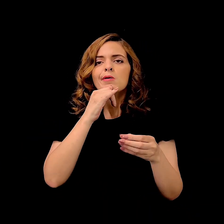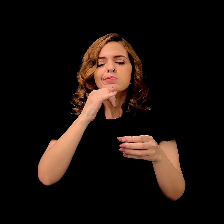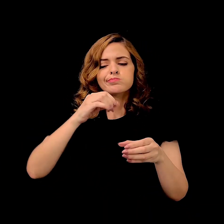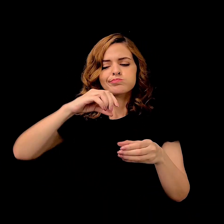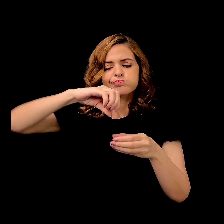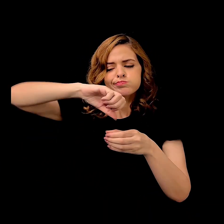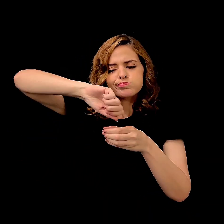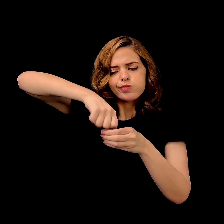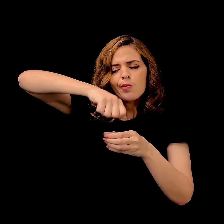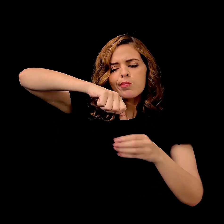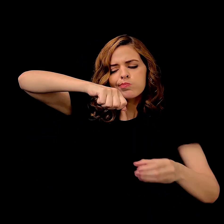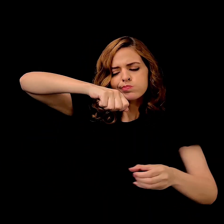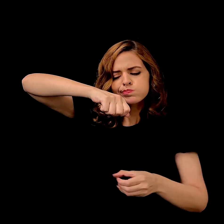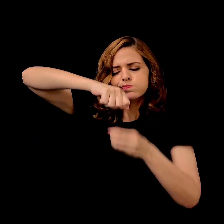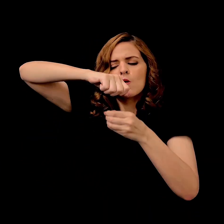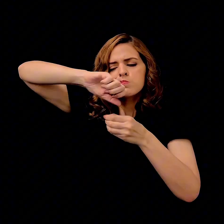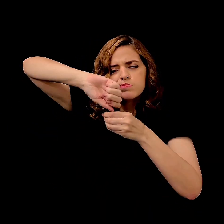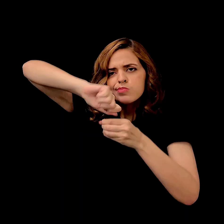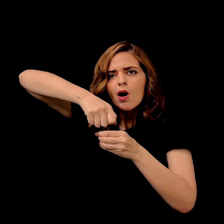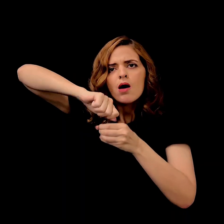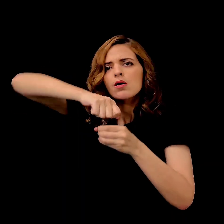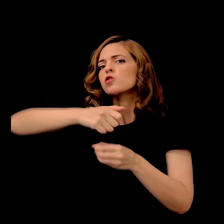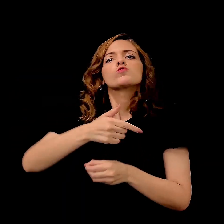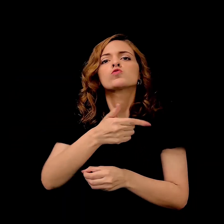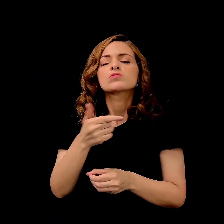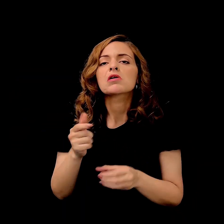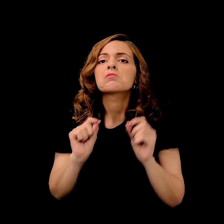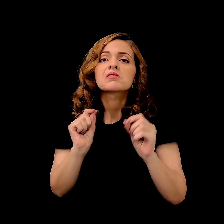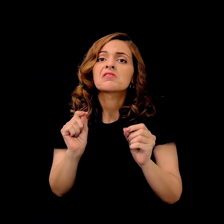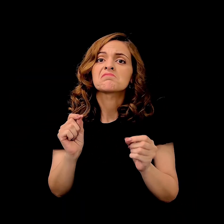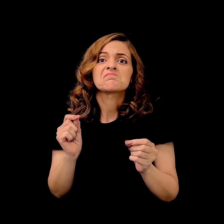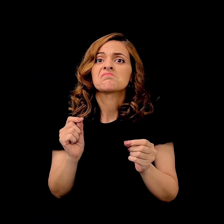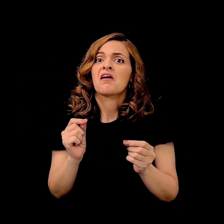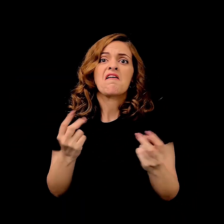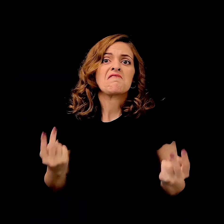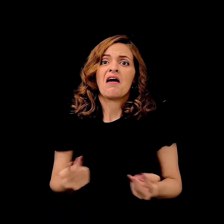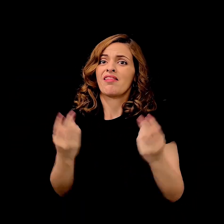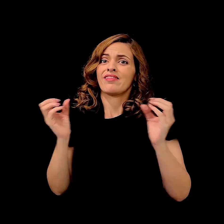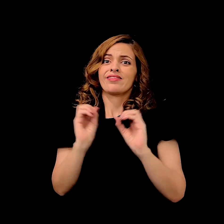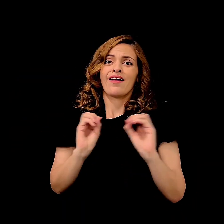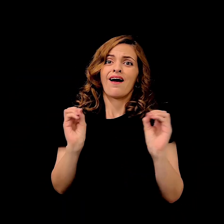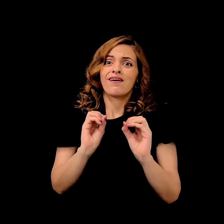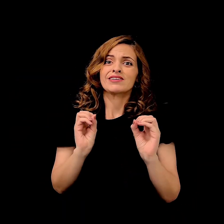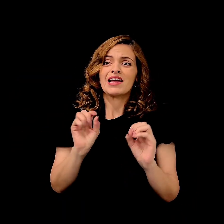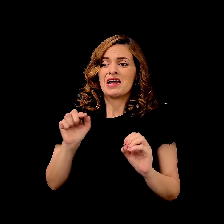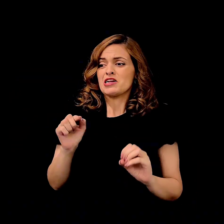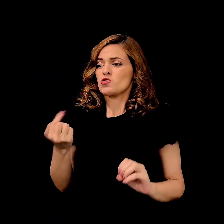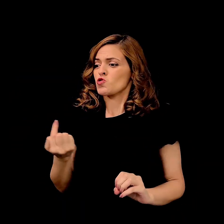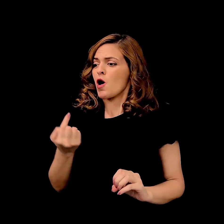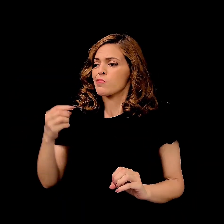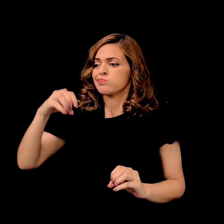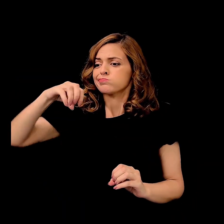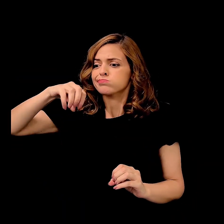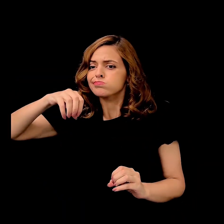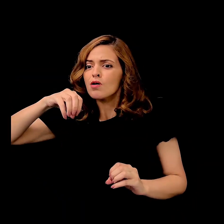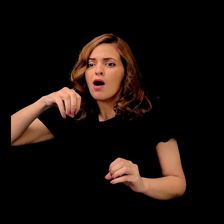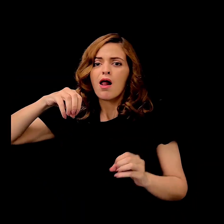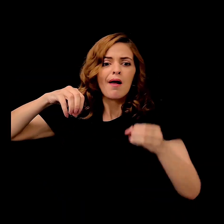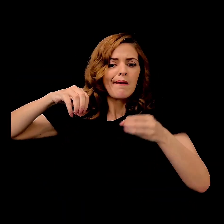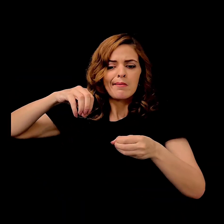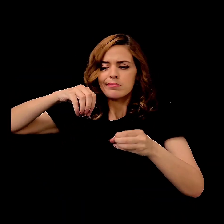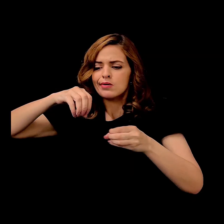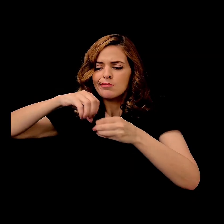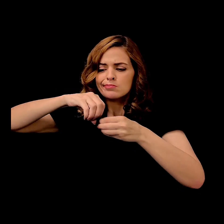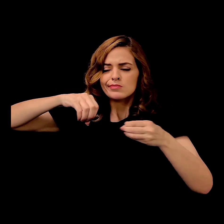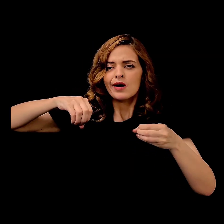a porca, aí o que acontece? Não vale nada. O que vai valer o parafuso? Não é? E depois de toda